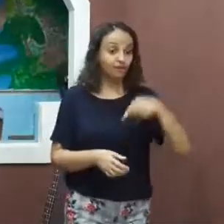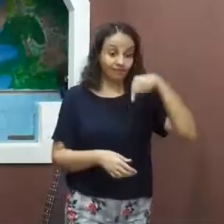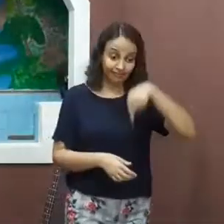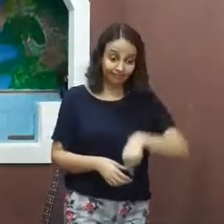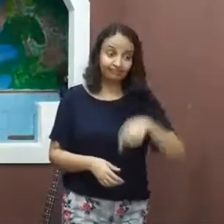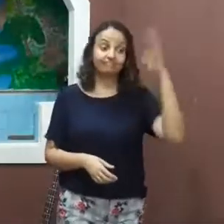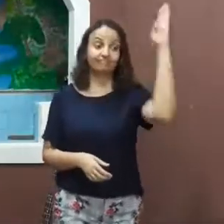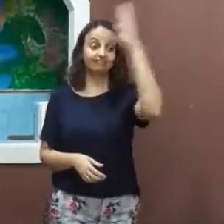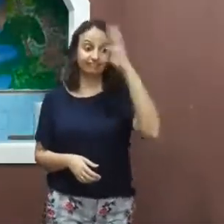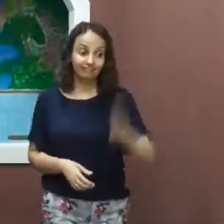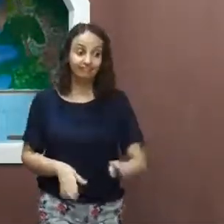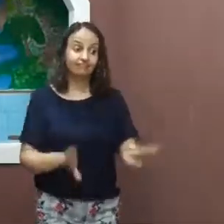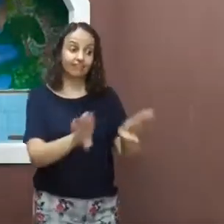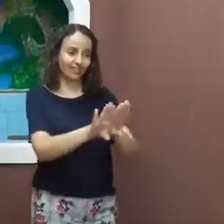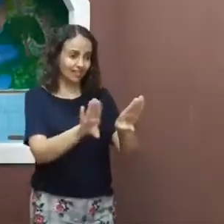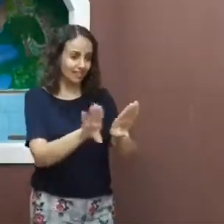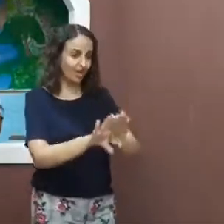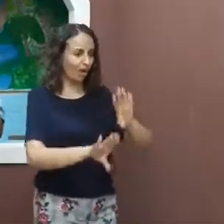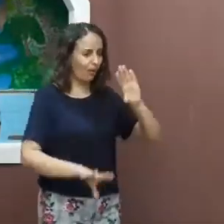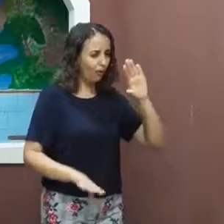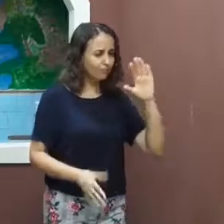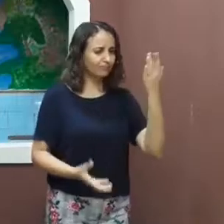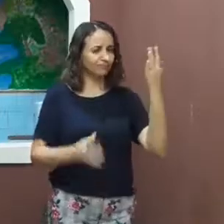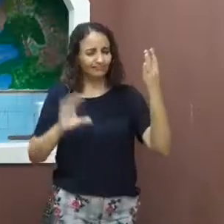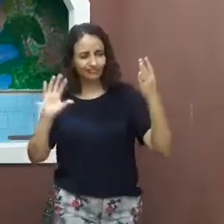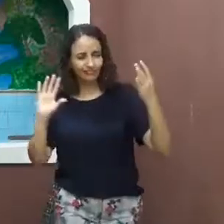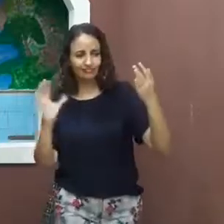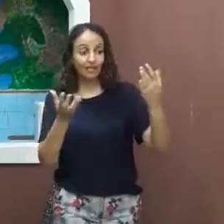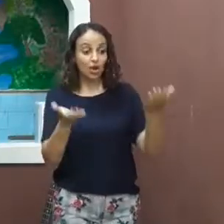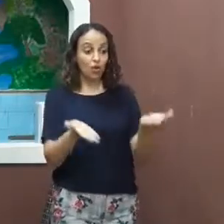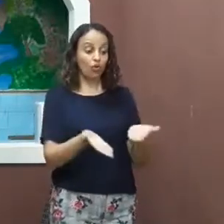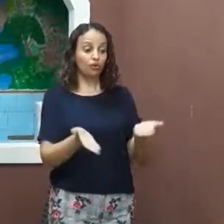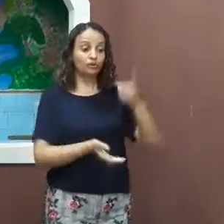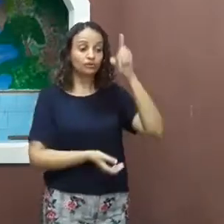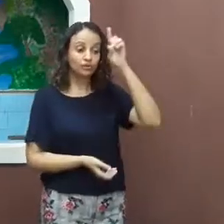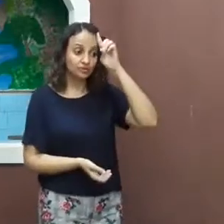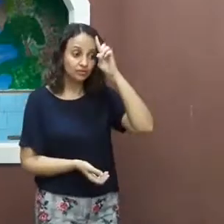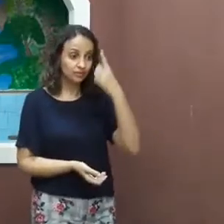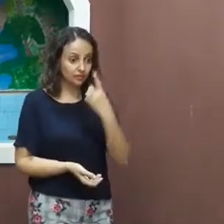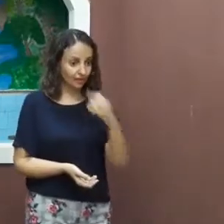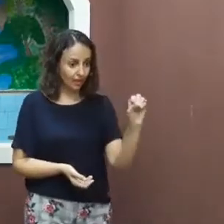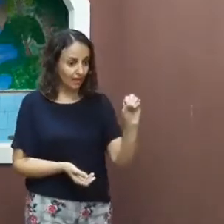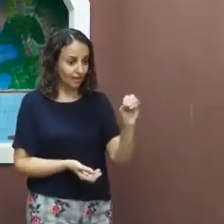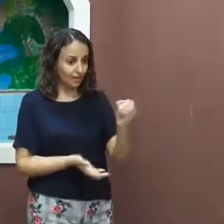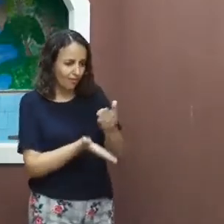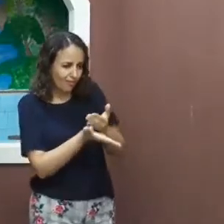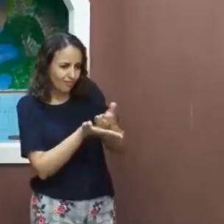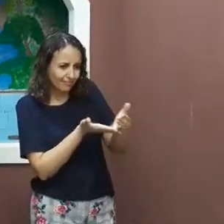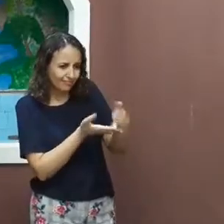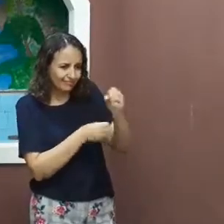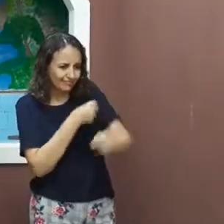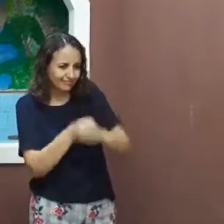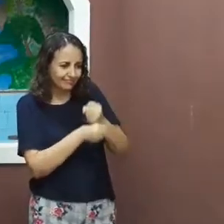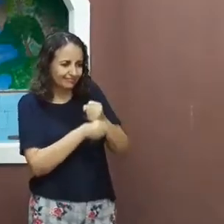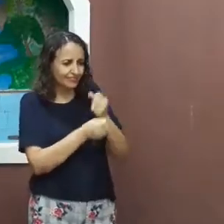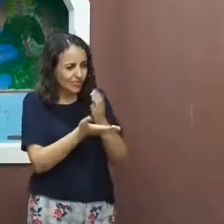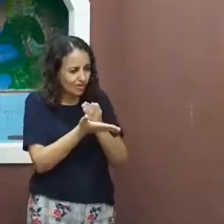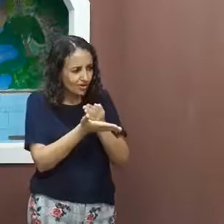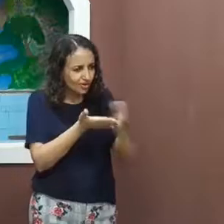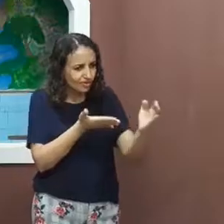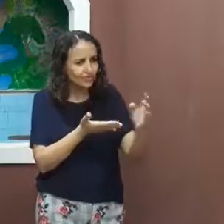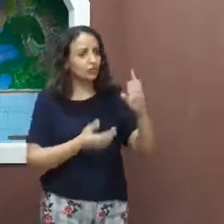Brasil, nosso país, hoje, dia 10 de fevereiro, nós temos começado este ano com